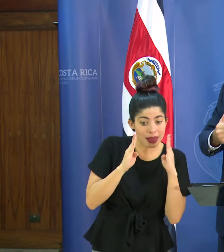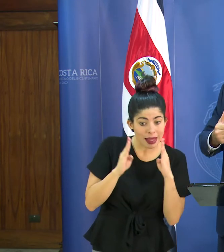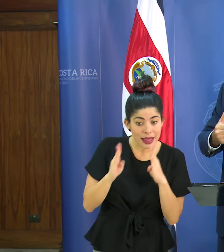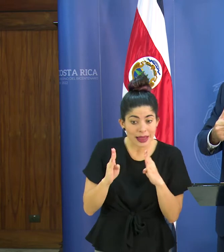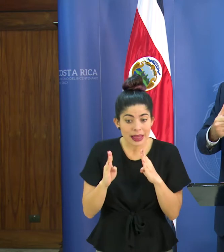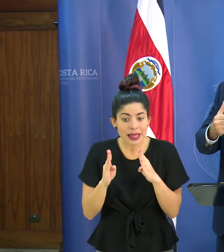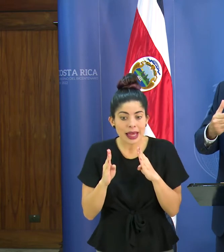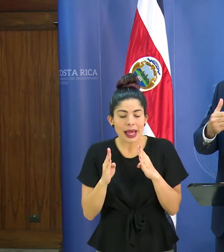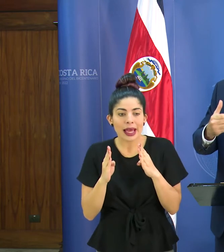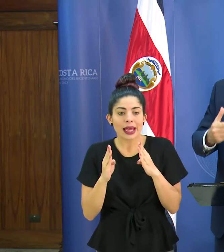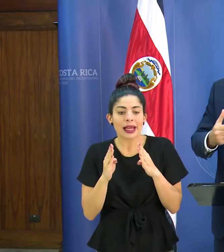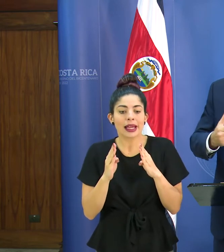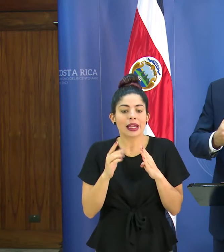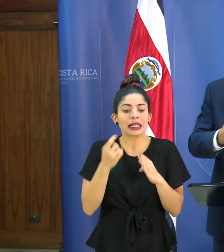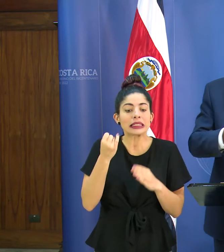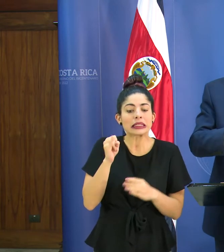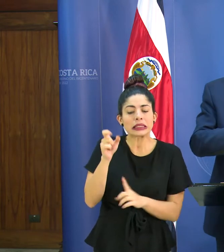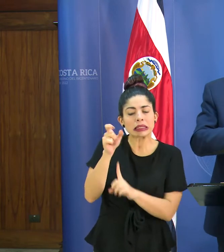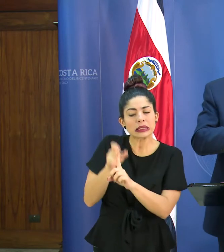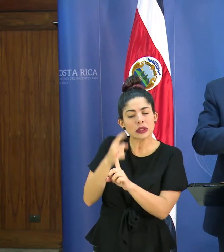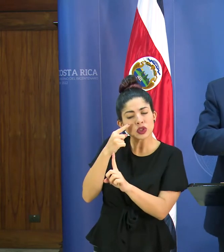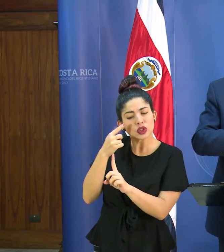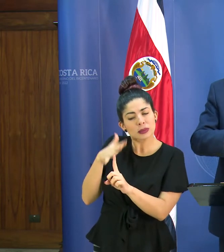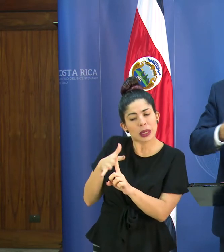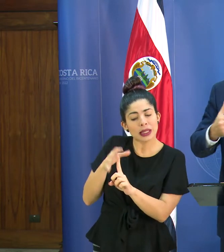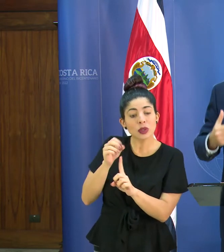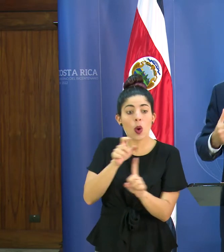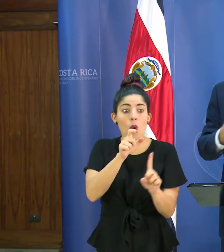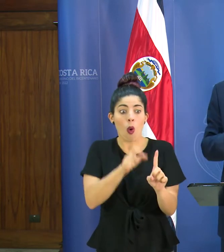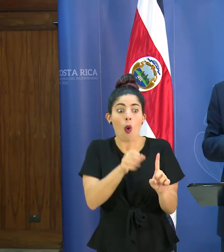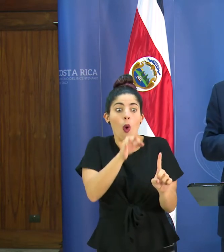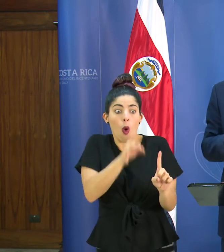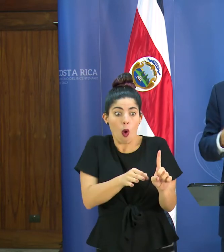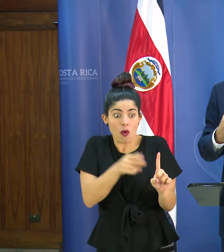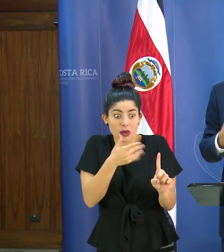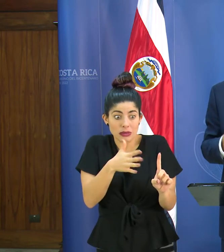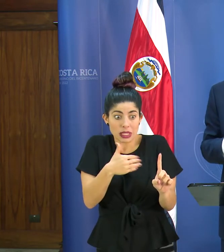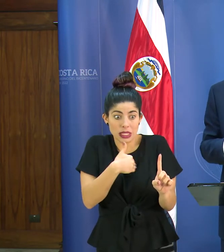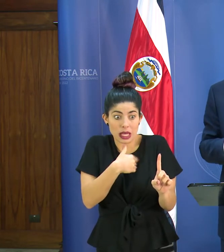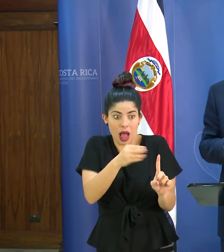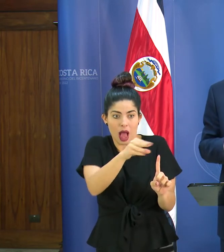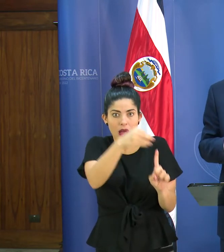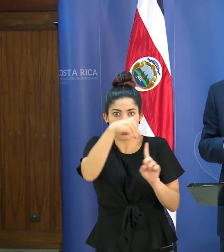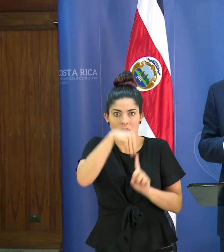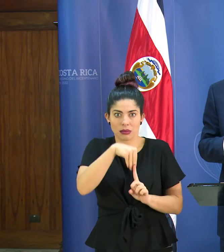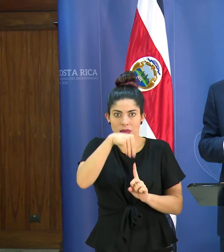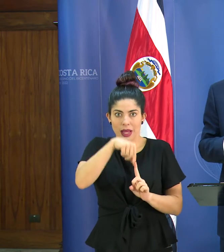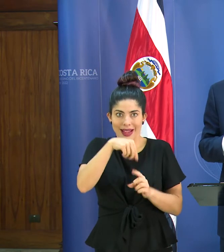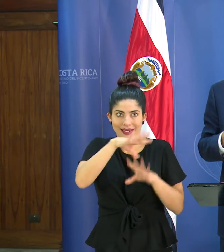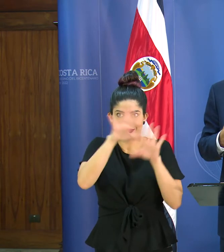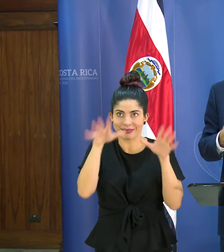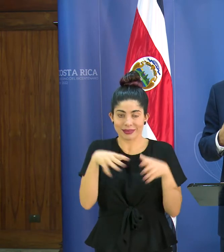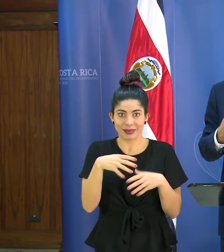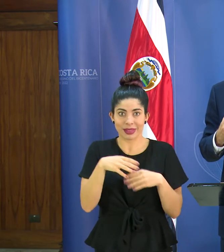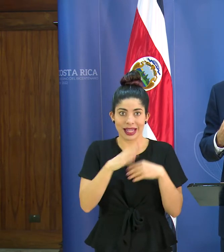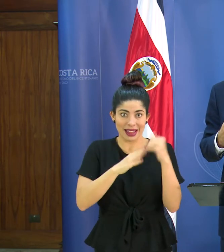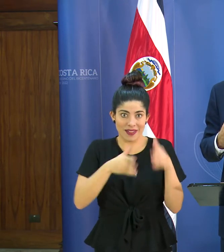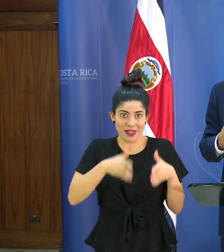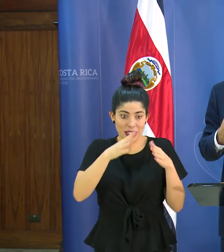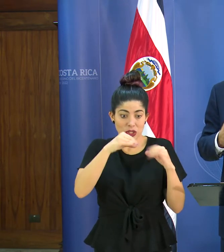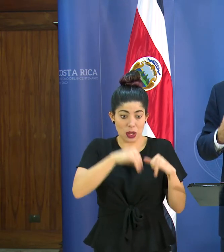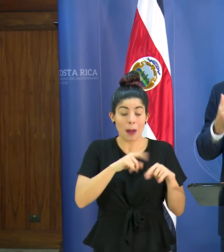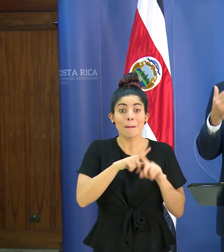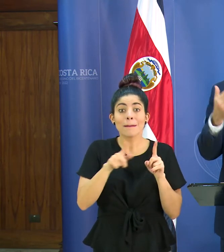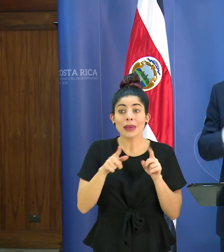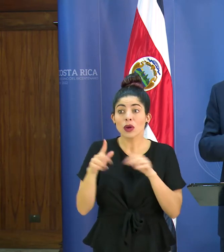un sospechoso o un confirmado que ya está en nuestras instalaciones pero juntos